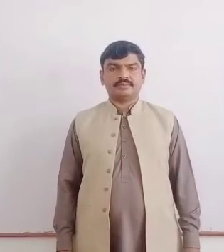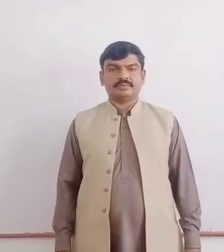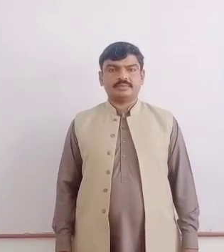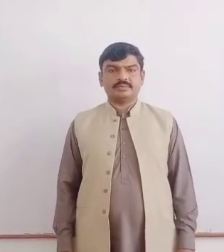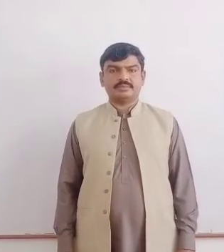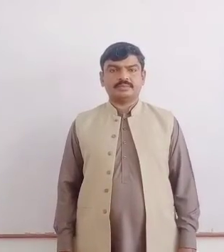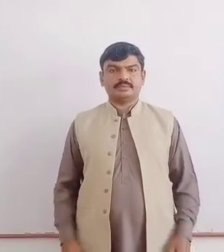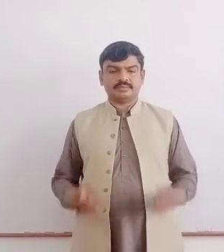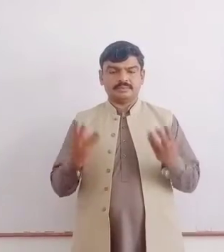मोम,